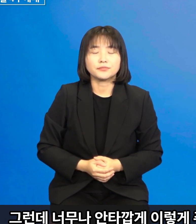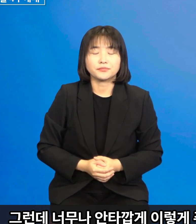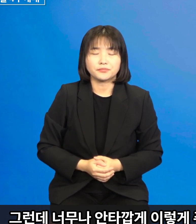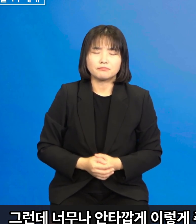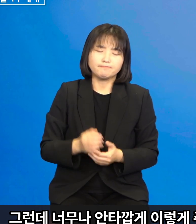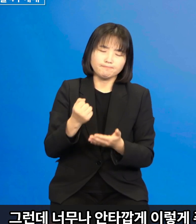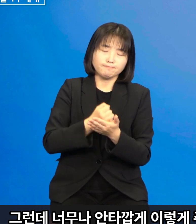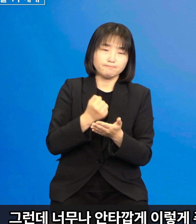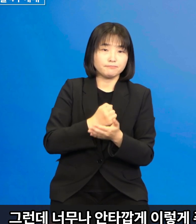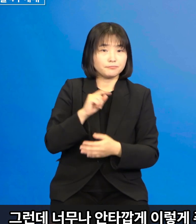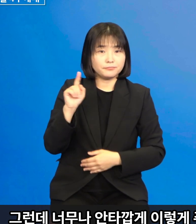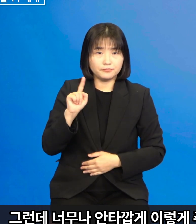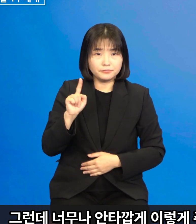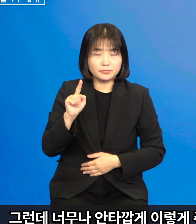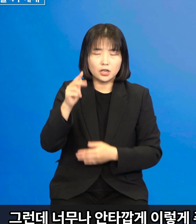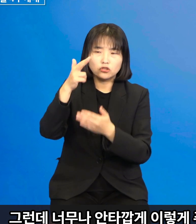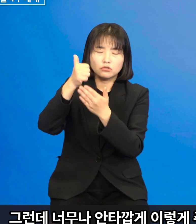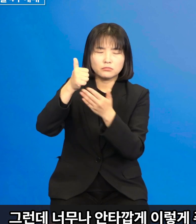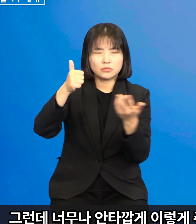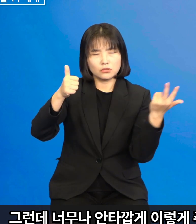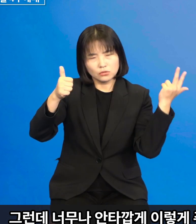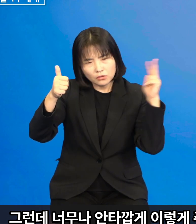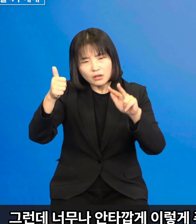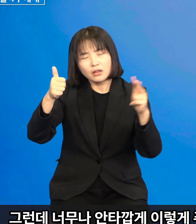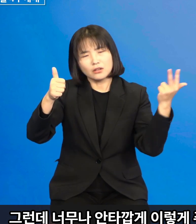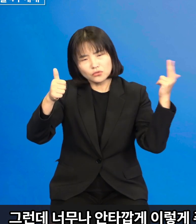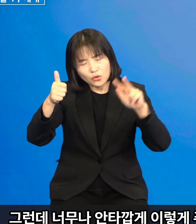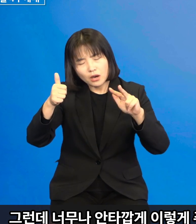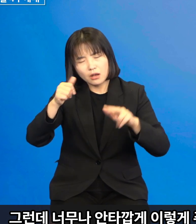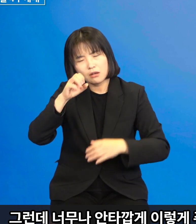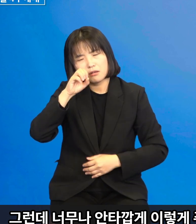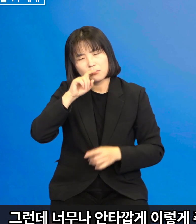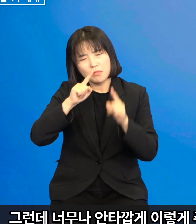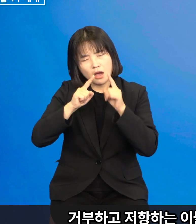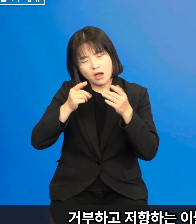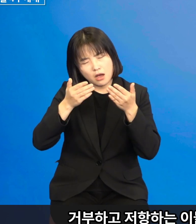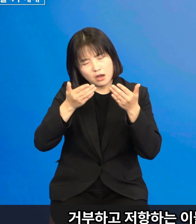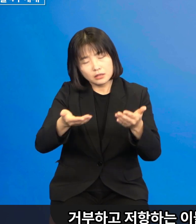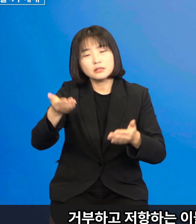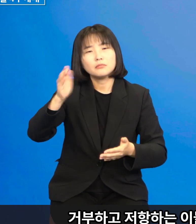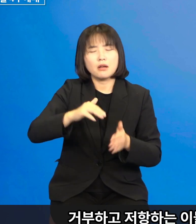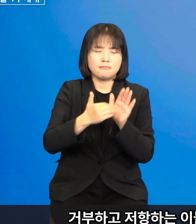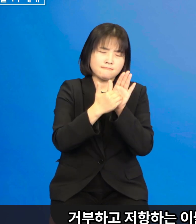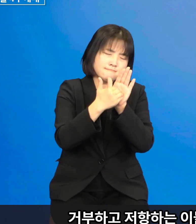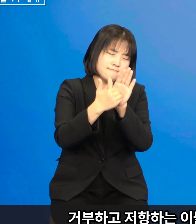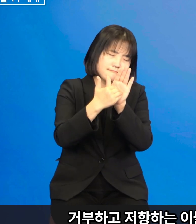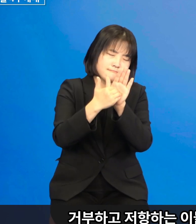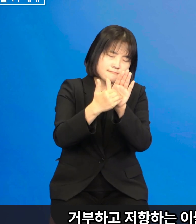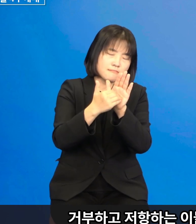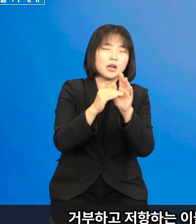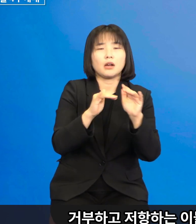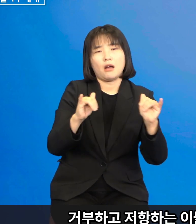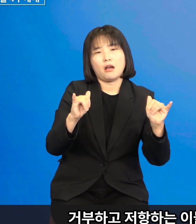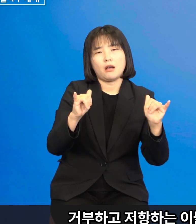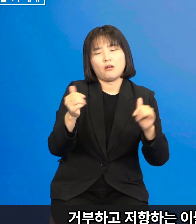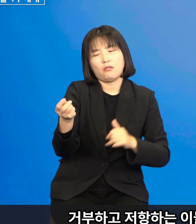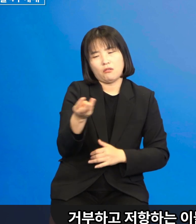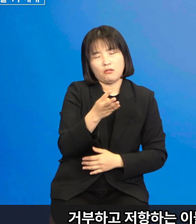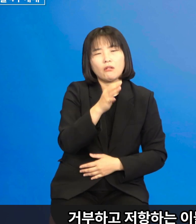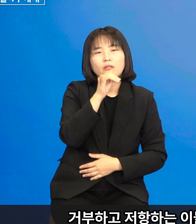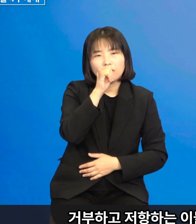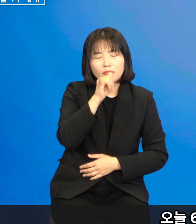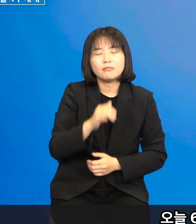너무나 안타깝게 이렇게 주님께 돌아와야 된다 라고 말씀을 해도 거부하고 저항하는 이들이 여러분